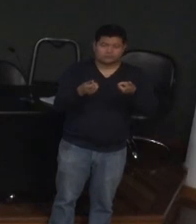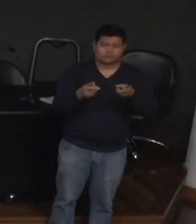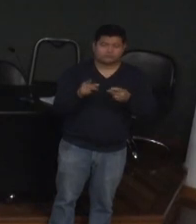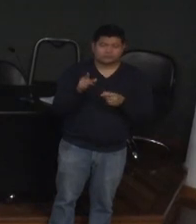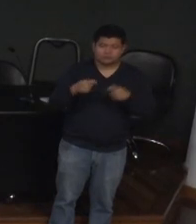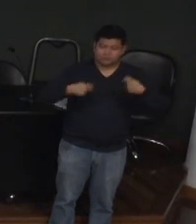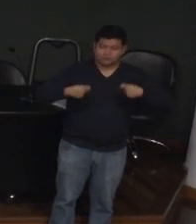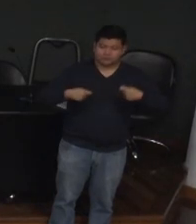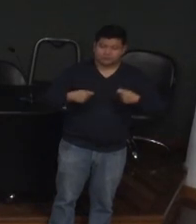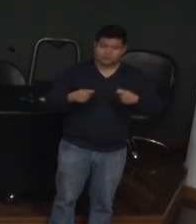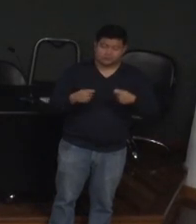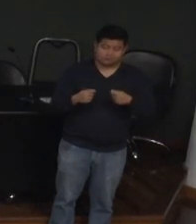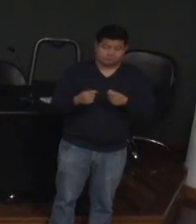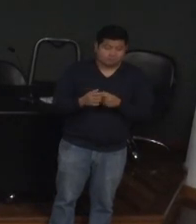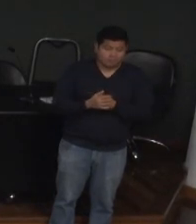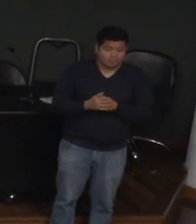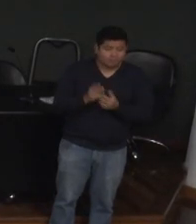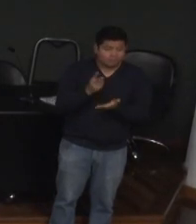elimina.